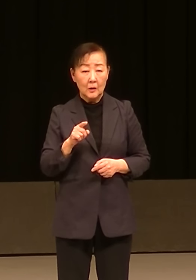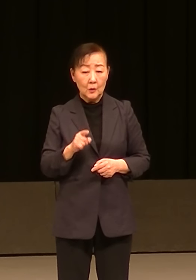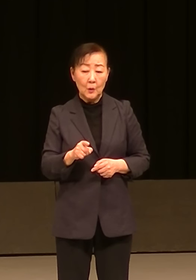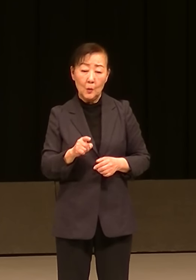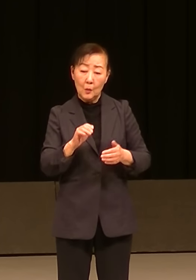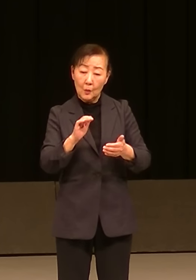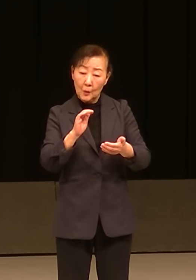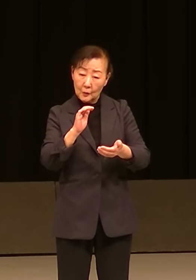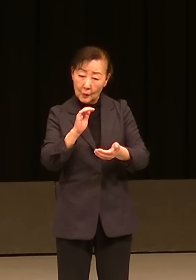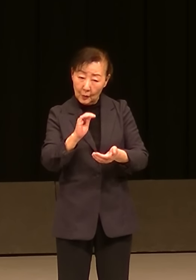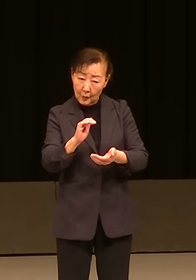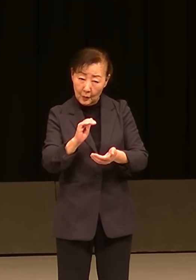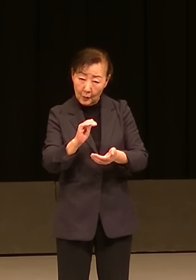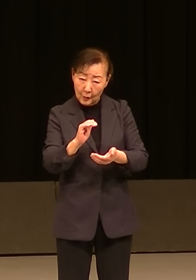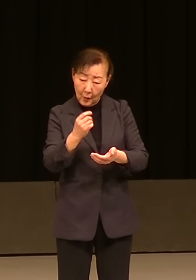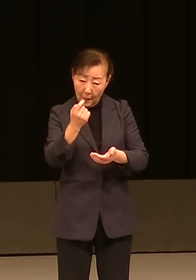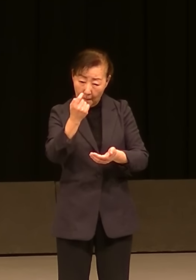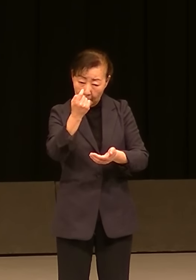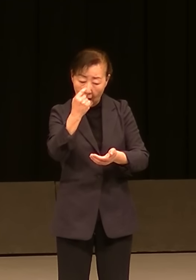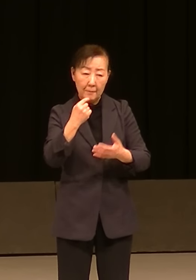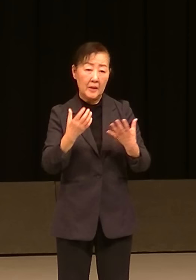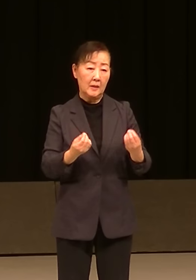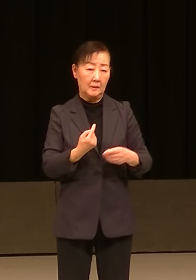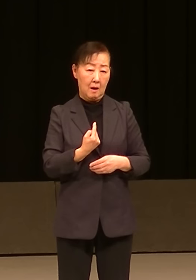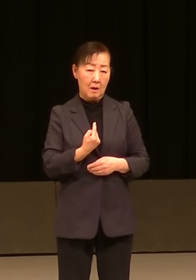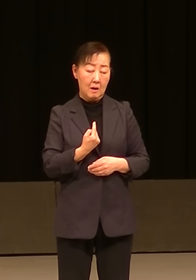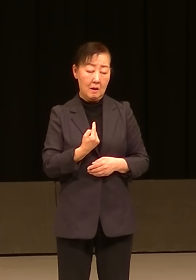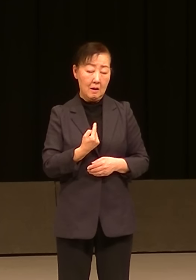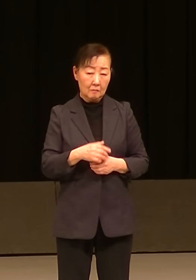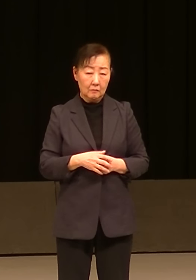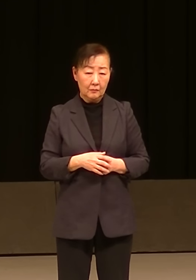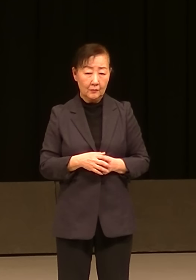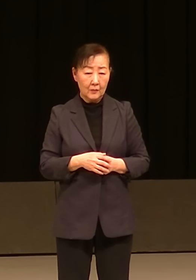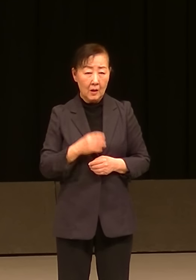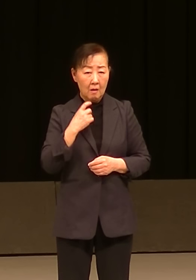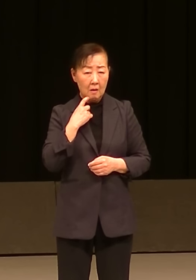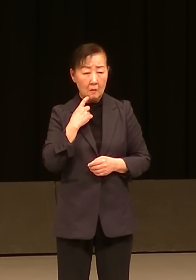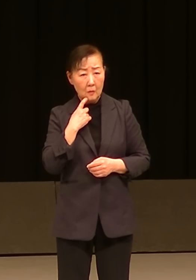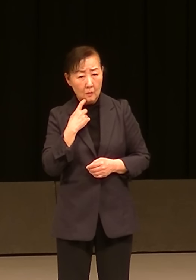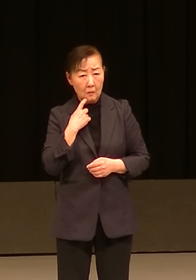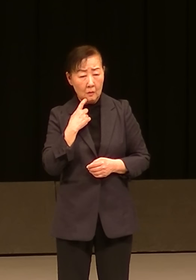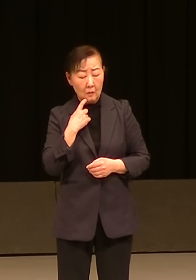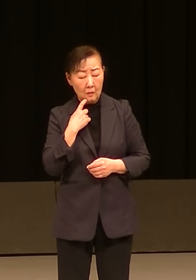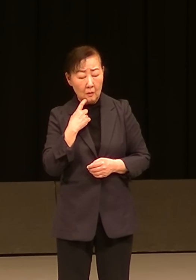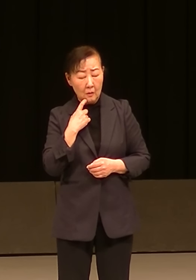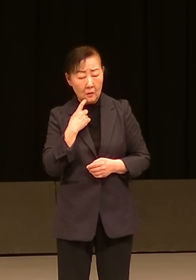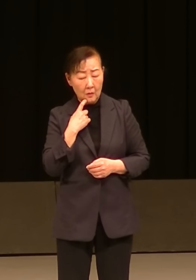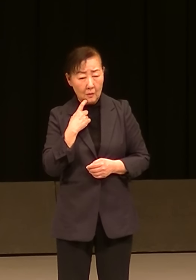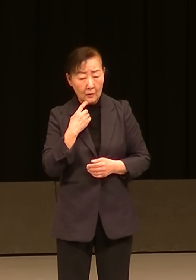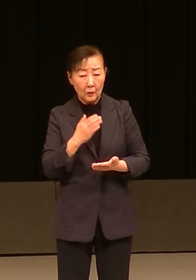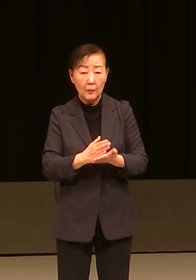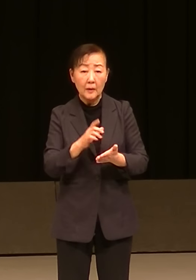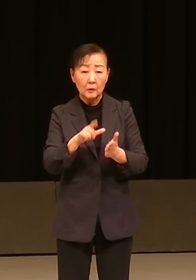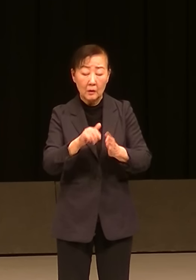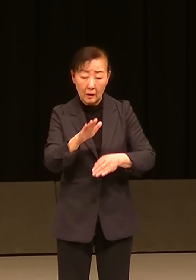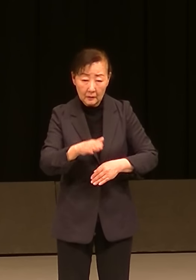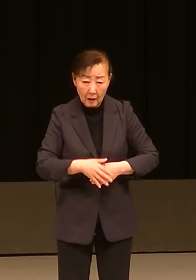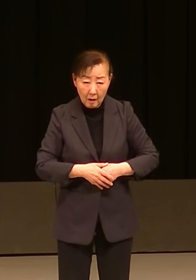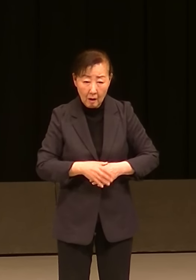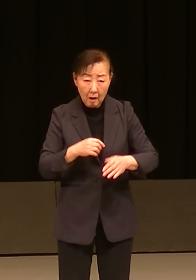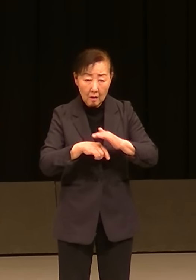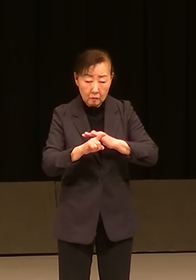を、まあ、私は学びましてですね、ちょっとうんとひるんだところがあって、それはなぜか